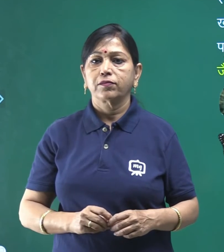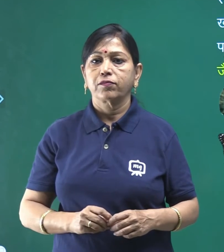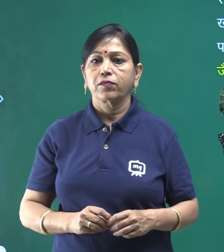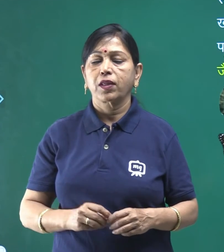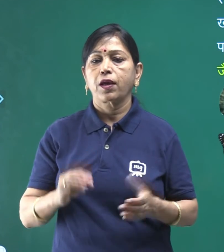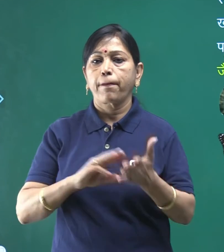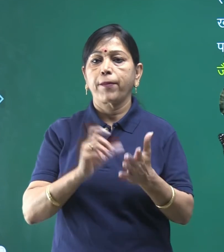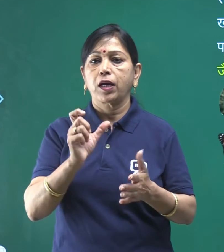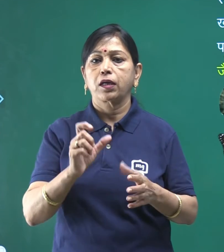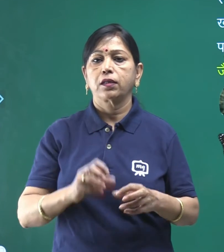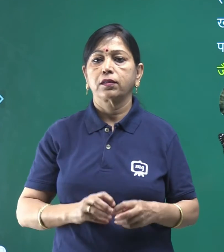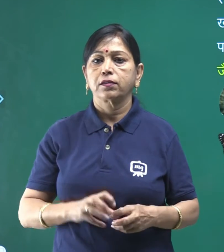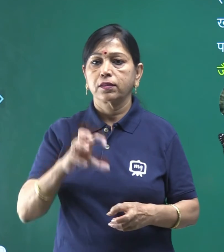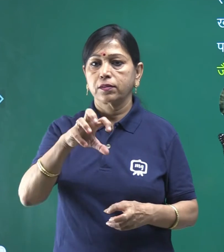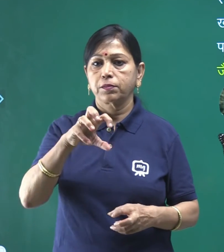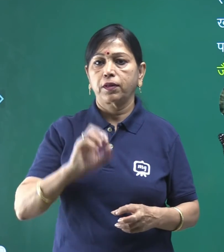मकड़ी,